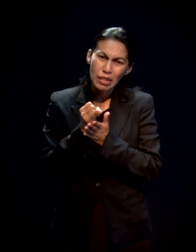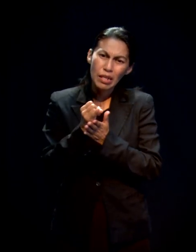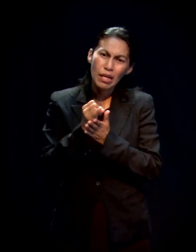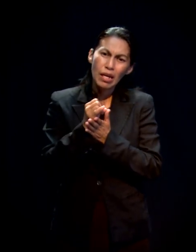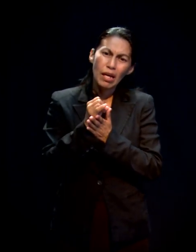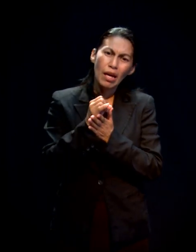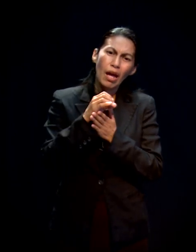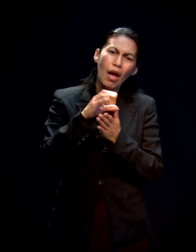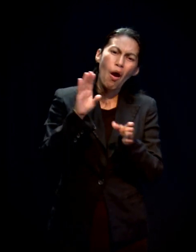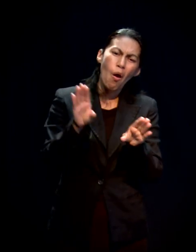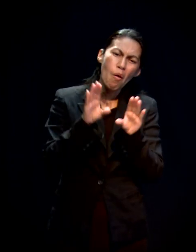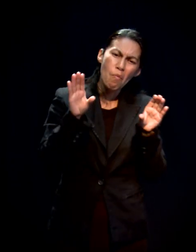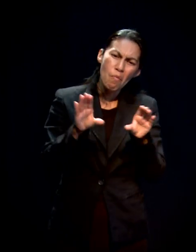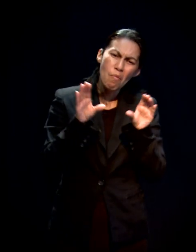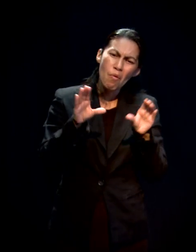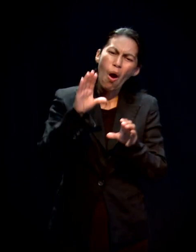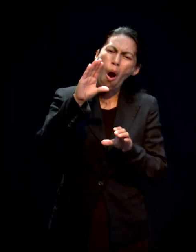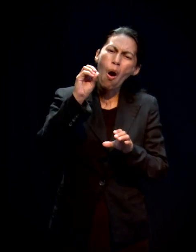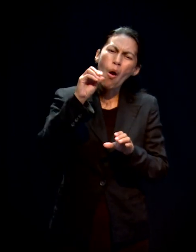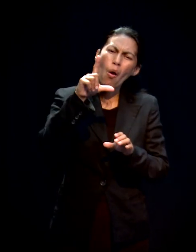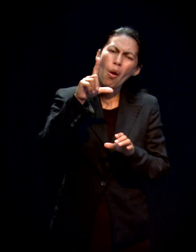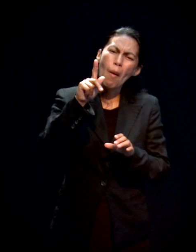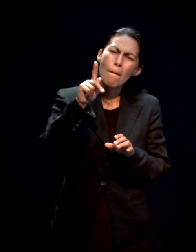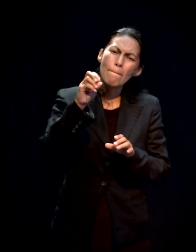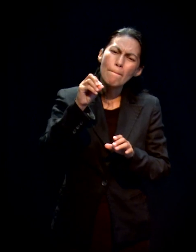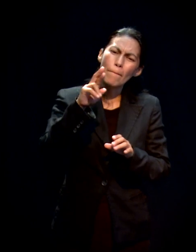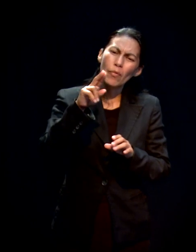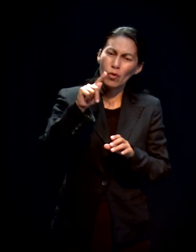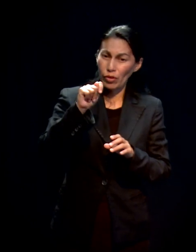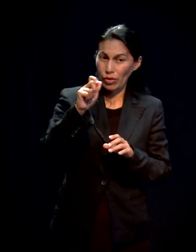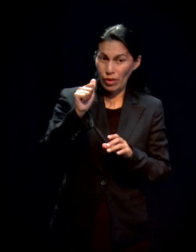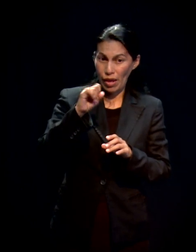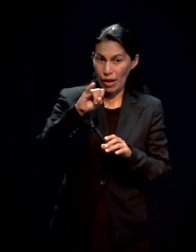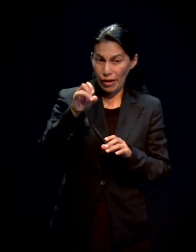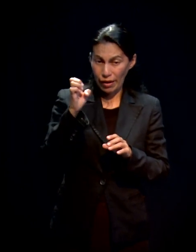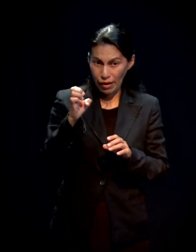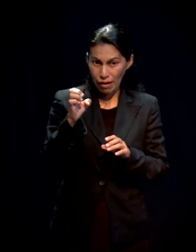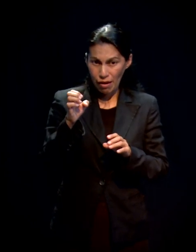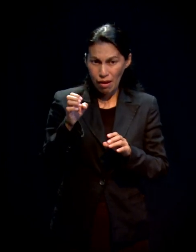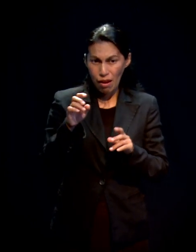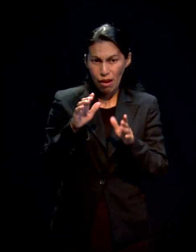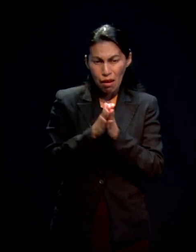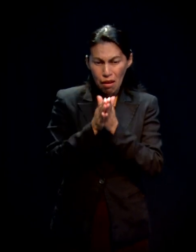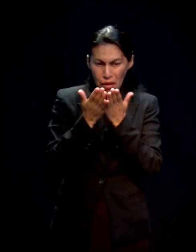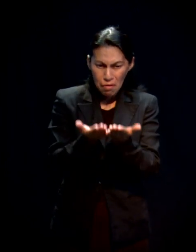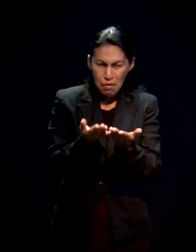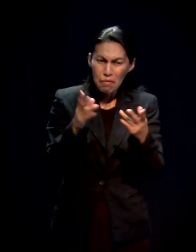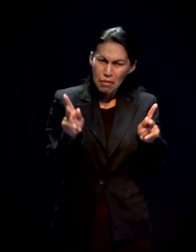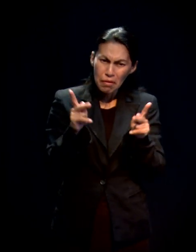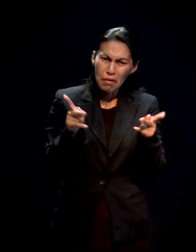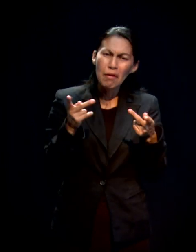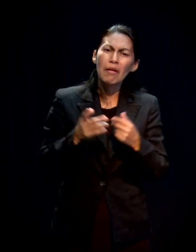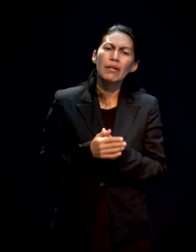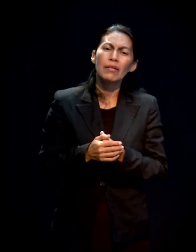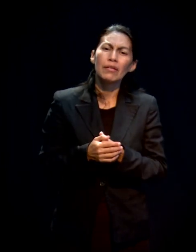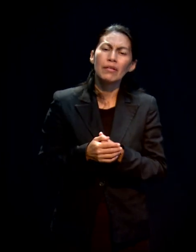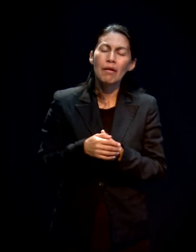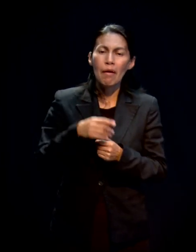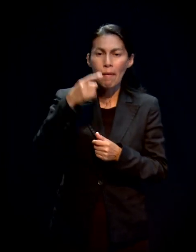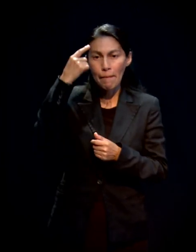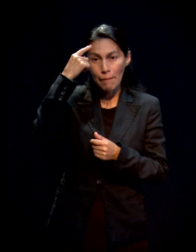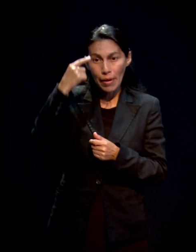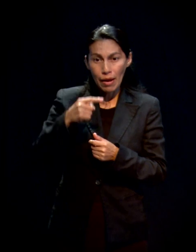call portaje universitario que para muchos de ustedes que no saben es la venta de literatura para que